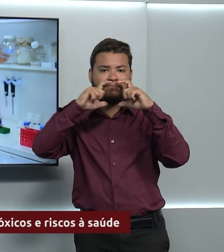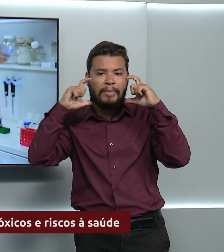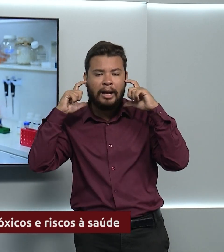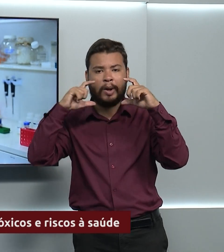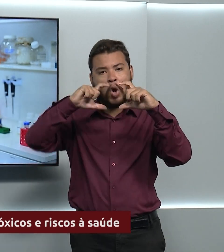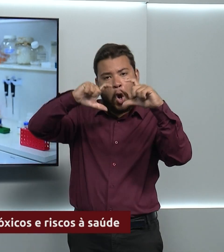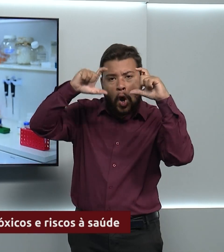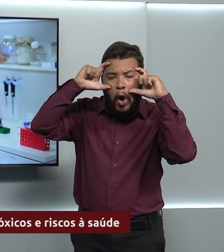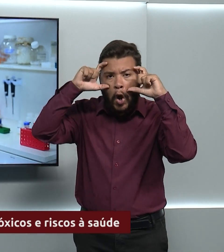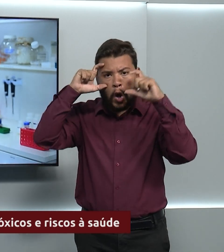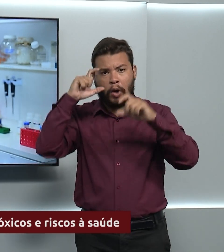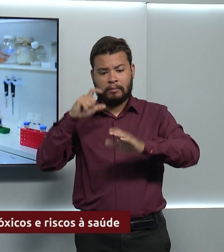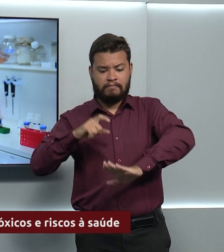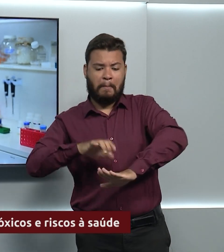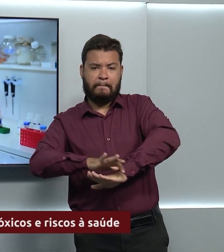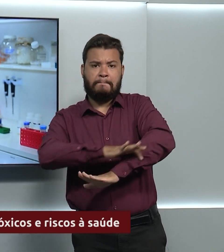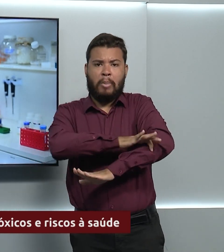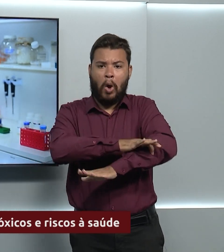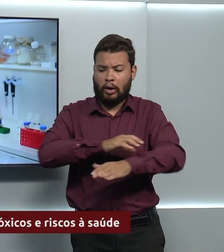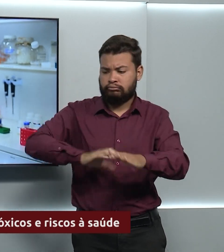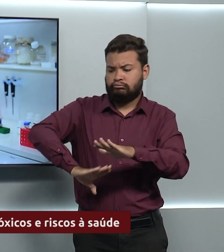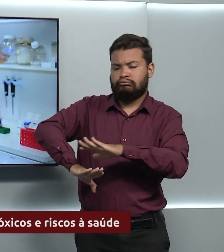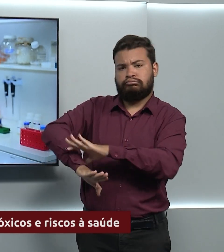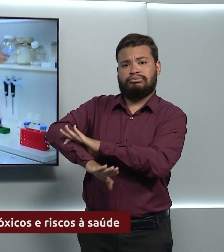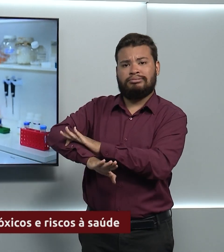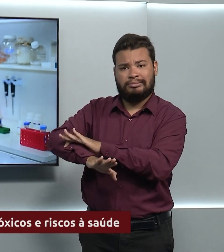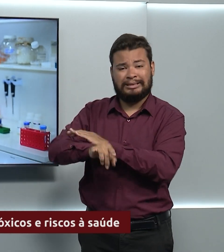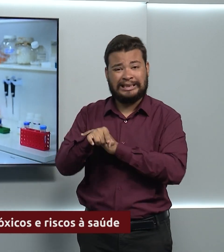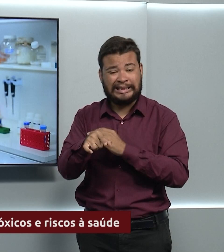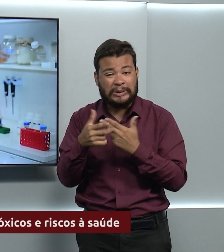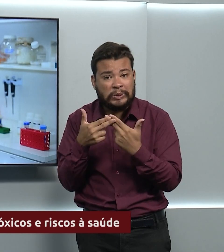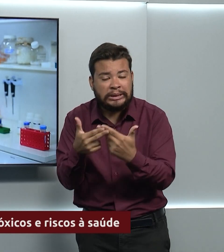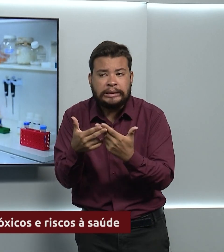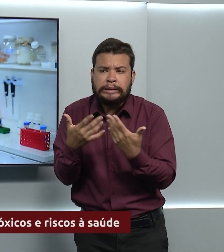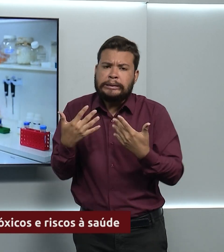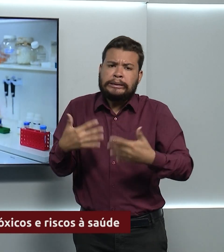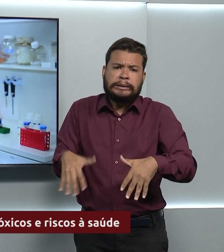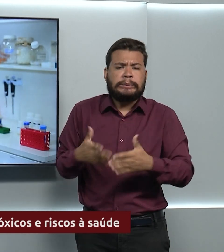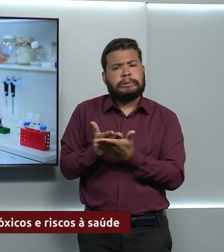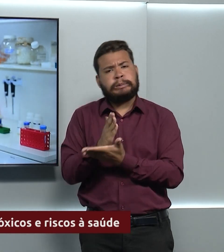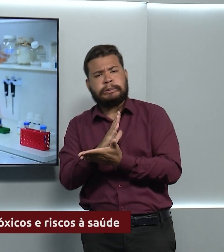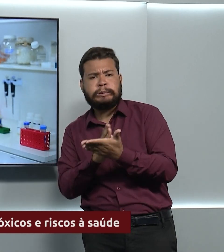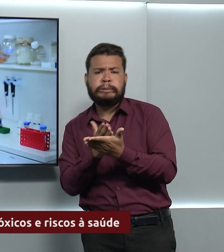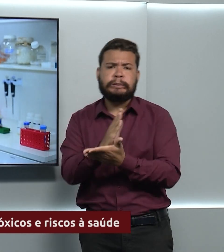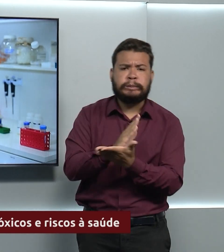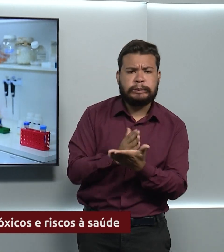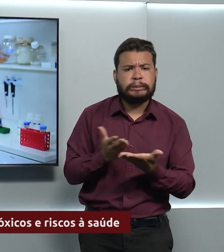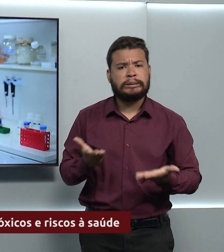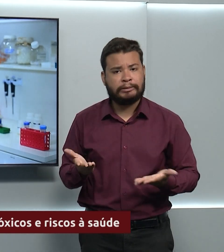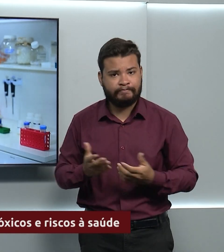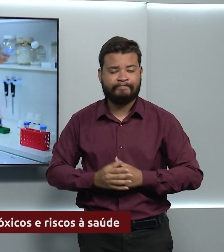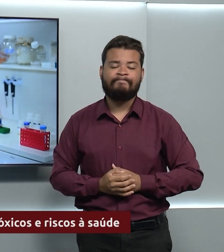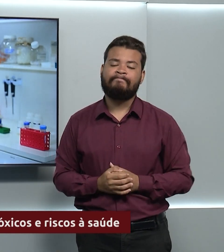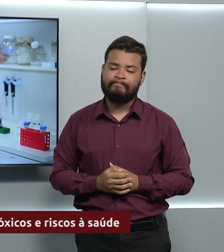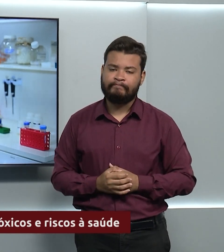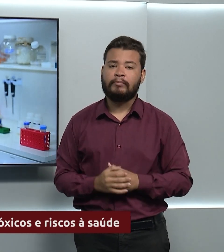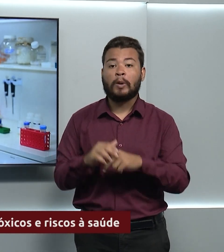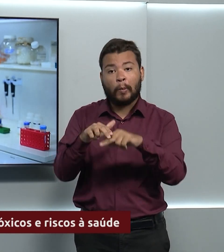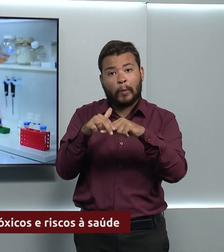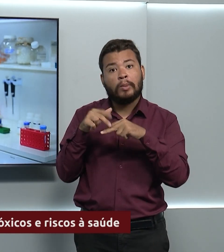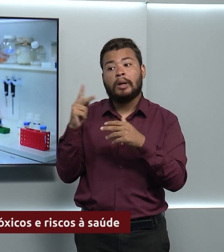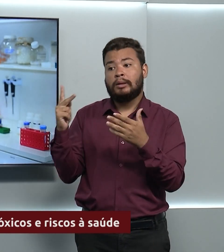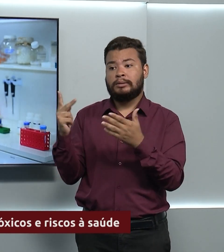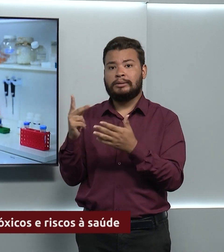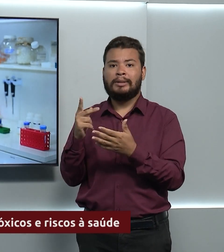bota e os equipamentos necessários é um incômodo. Então, às vezes, no quesito de dificultar